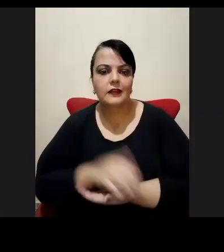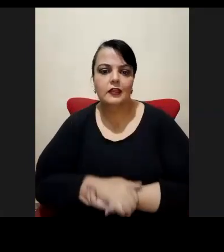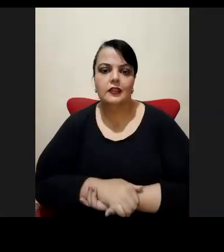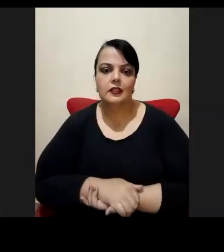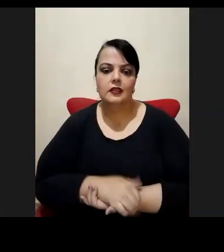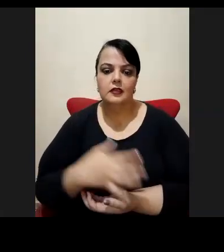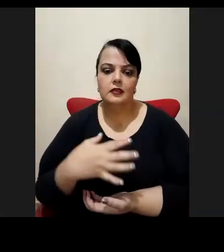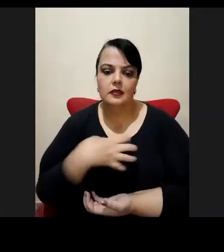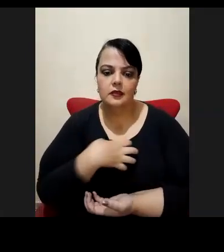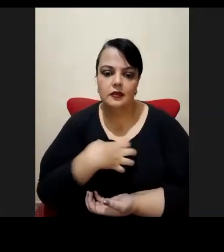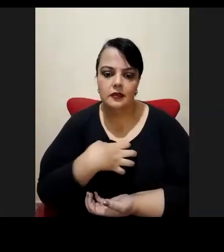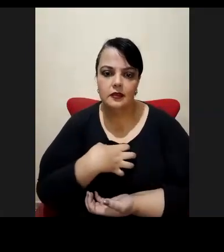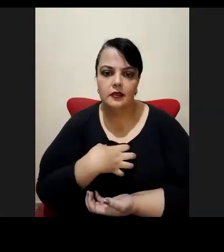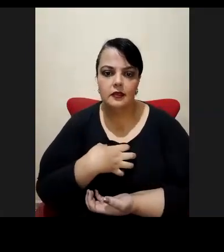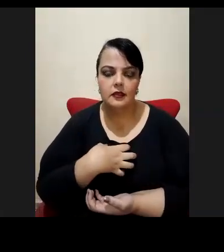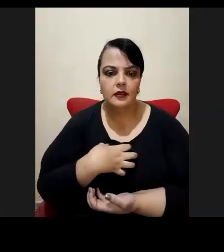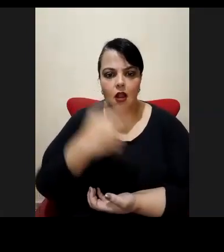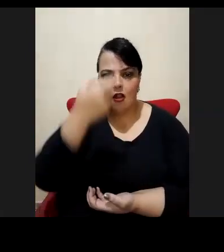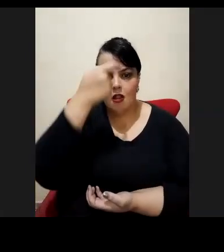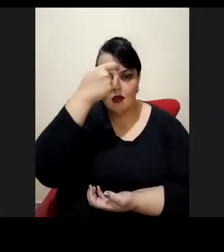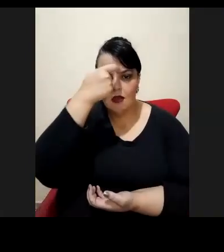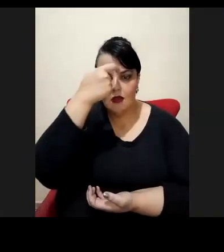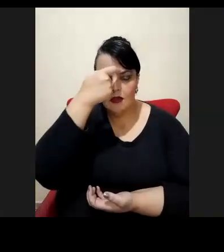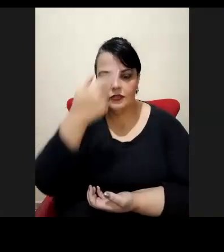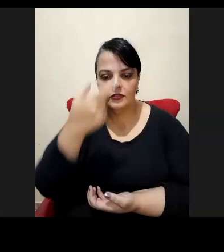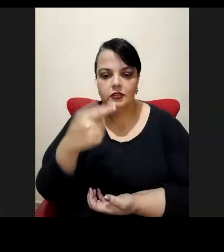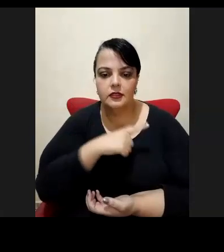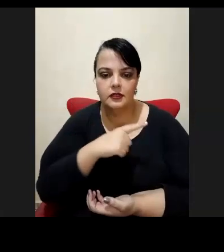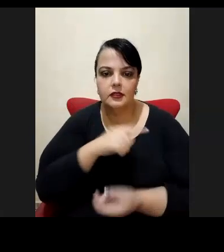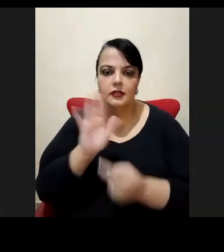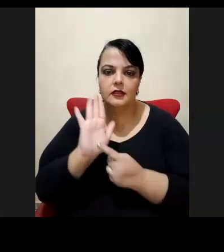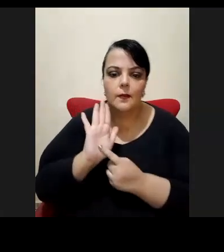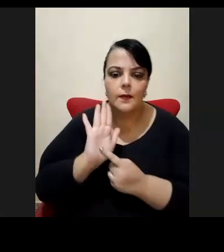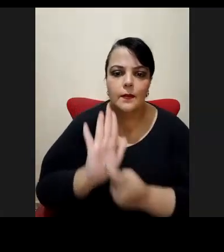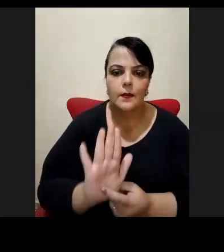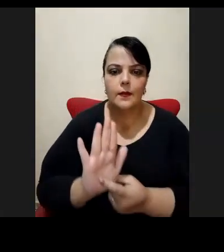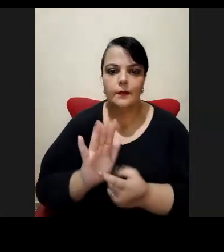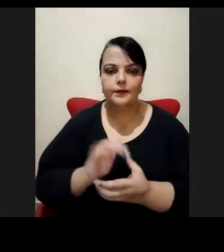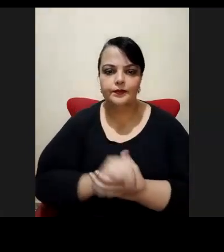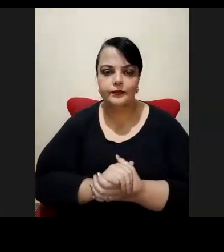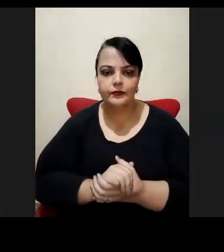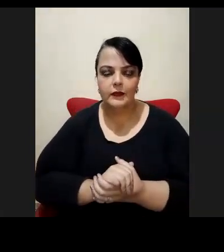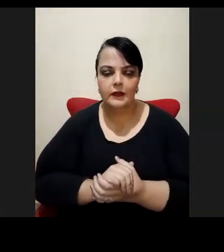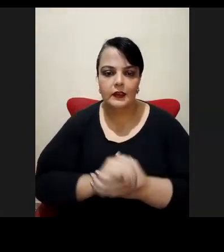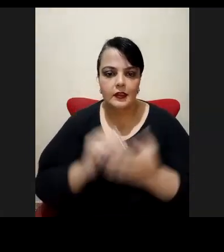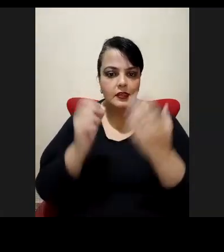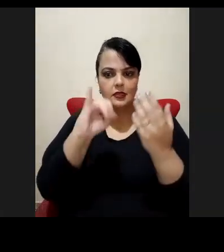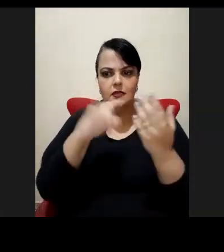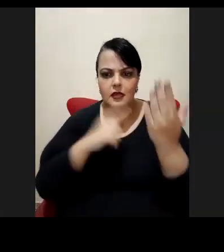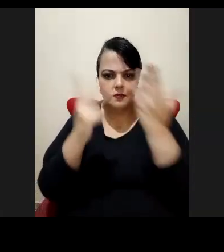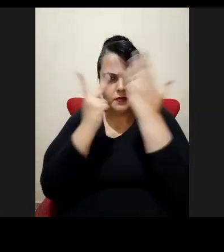né, a lógica psicanalítica, e se houver algum psicanalista na plateia, me perdoe porque eu acabarei